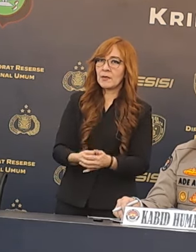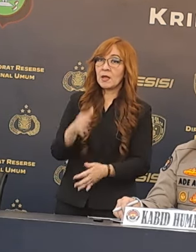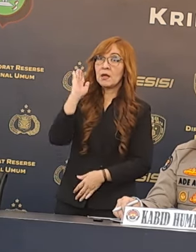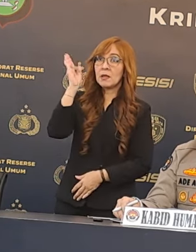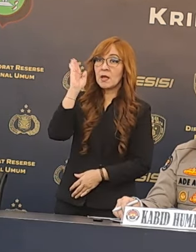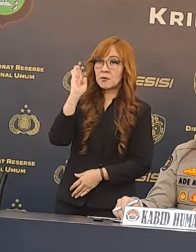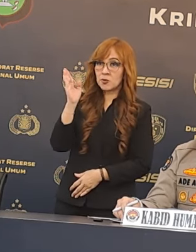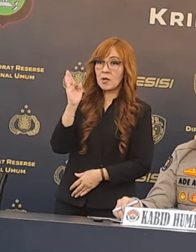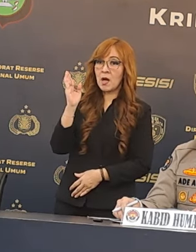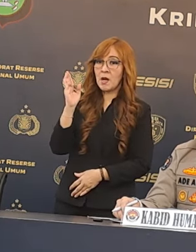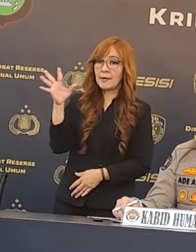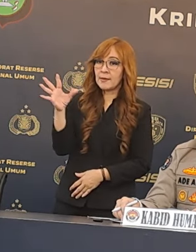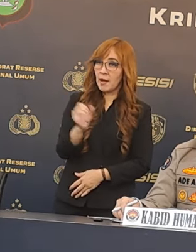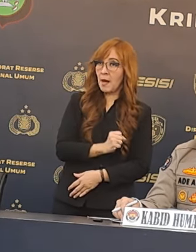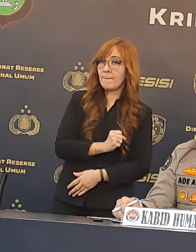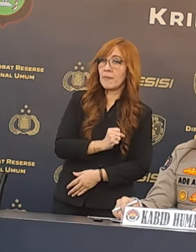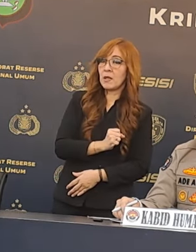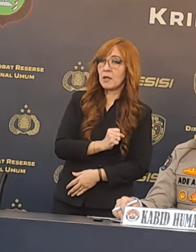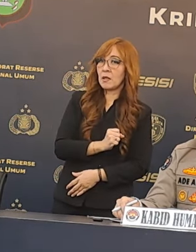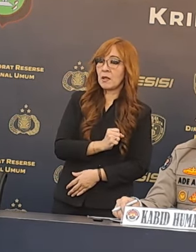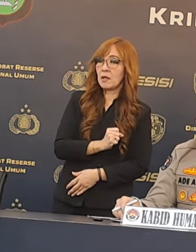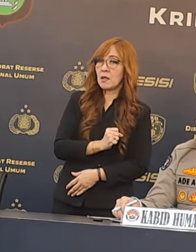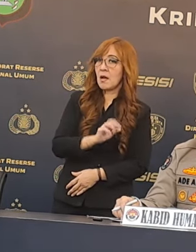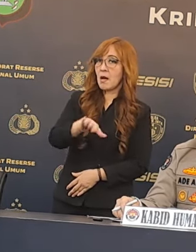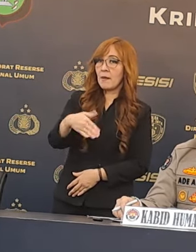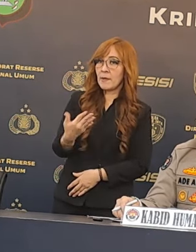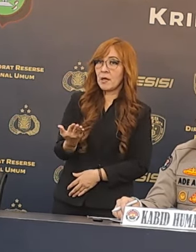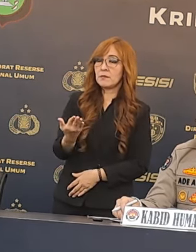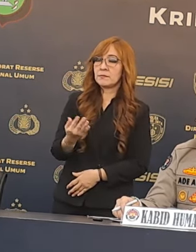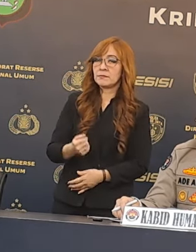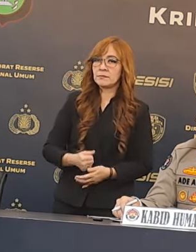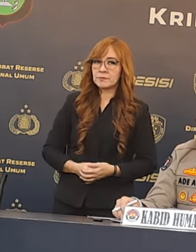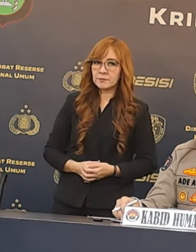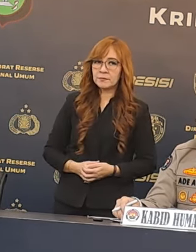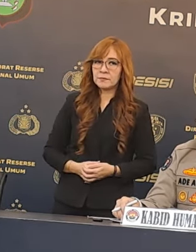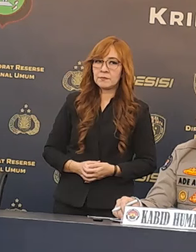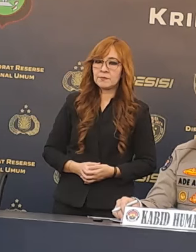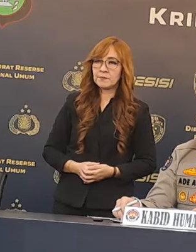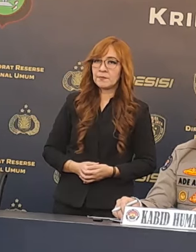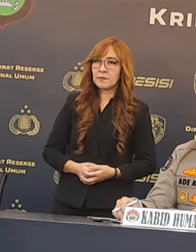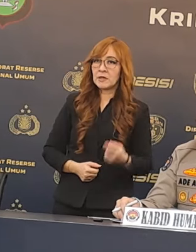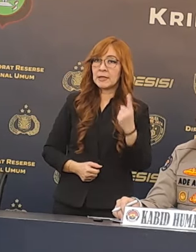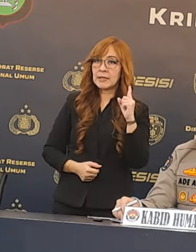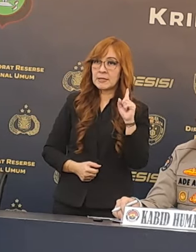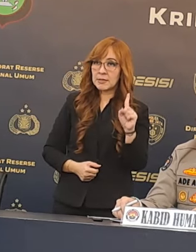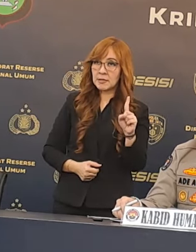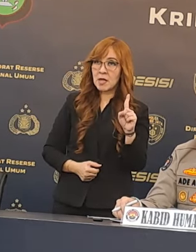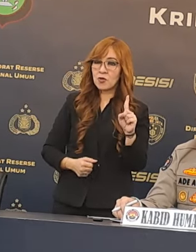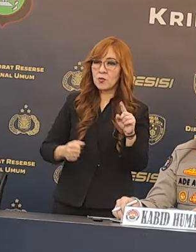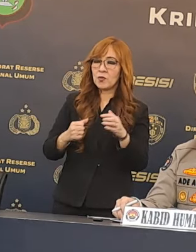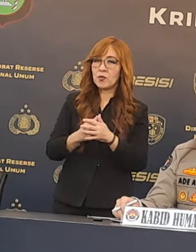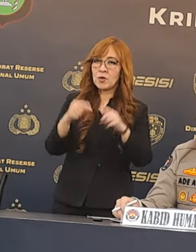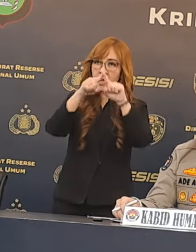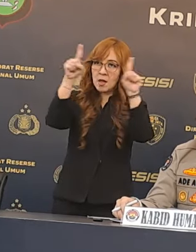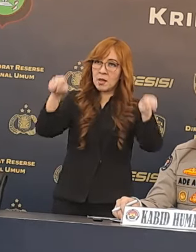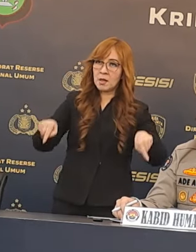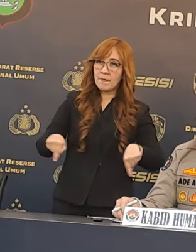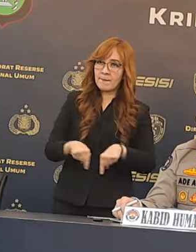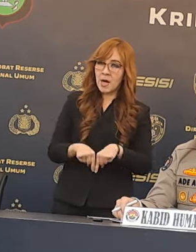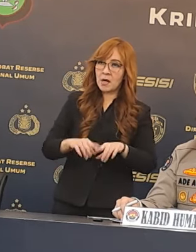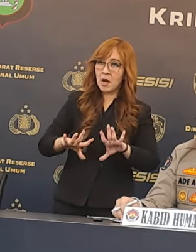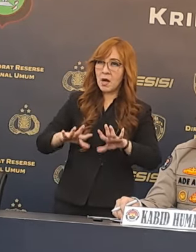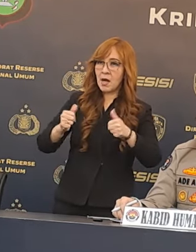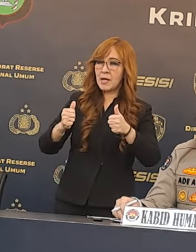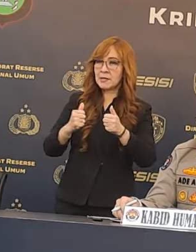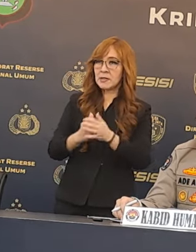sudah dilakukan penyitaan oleh penyidik, yaitu satu lembar visum et repertum